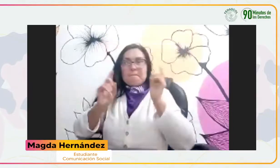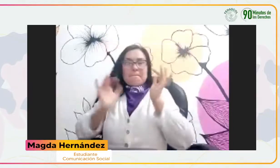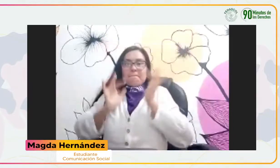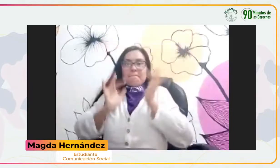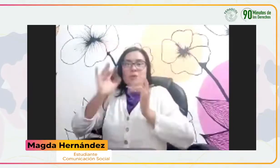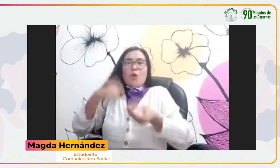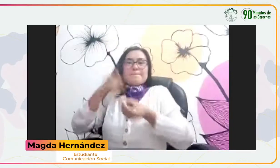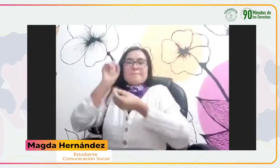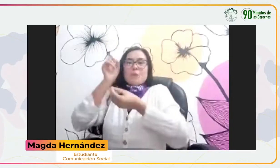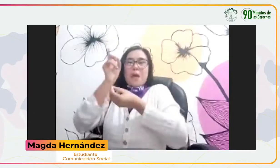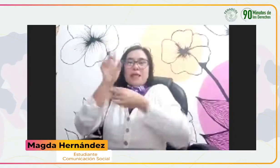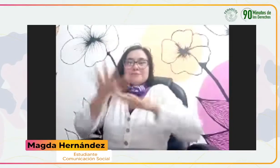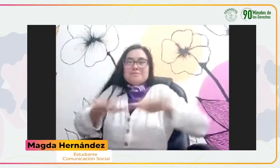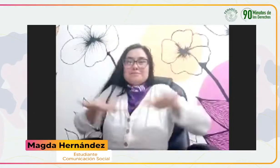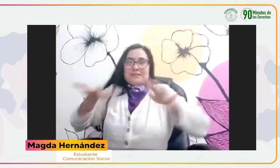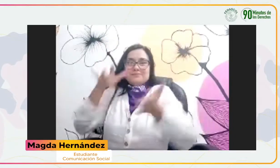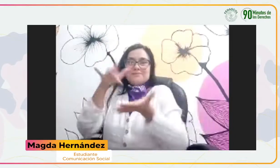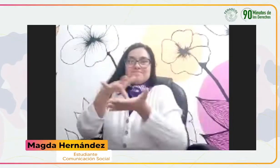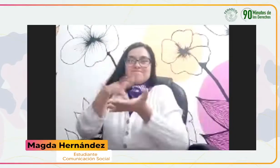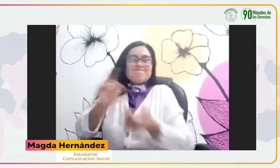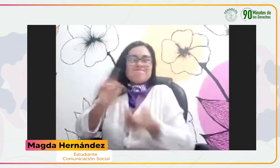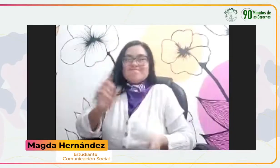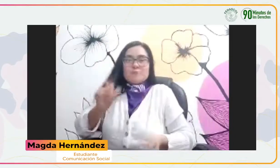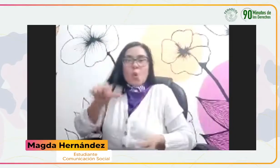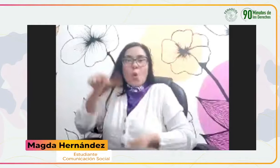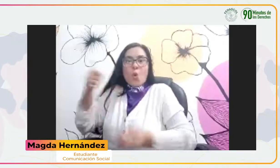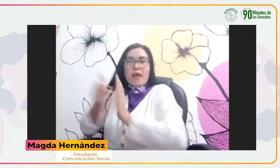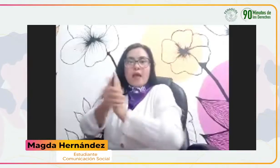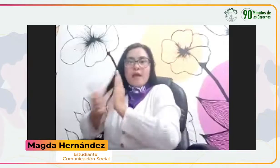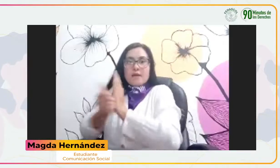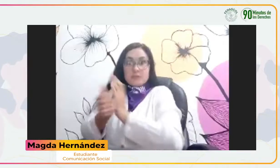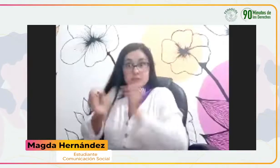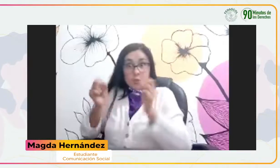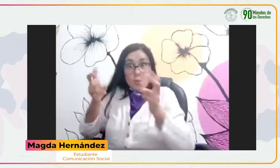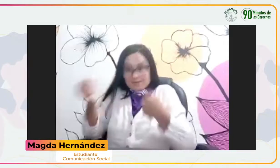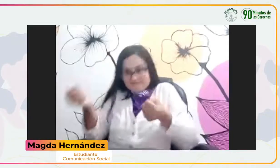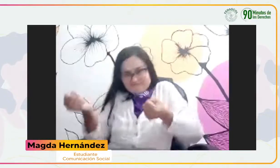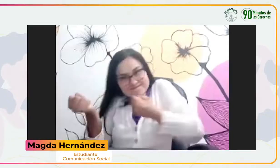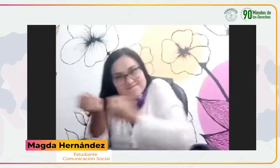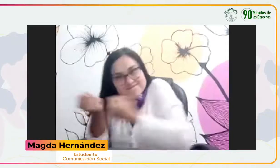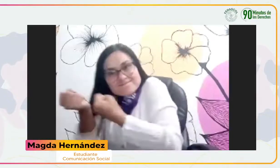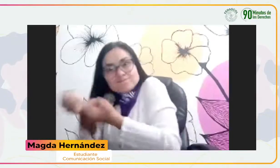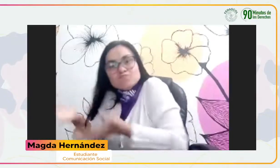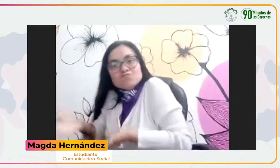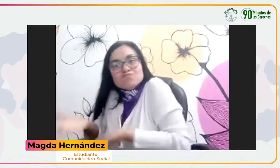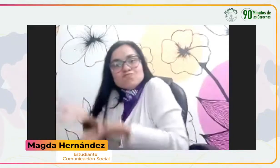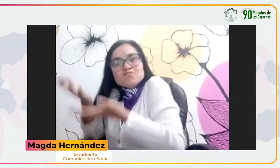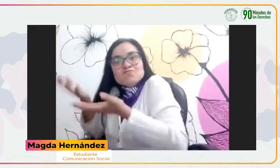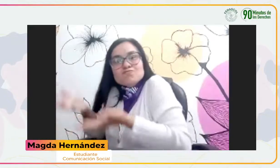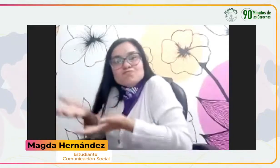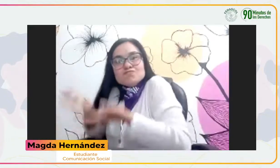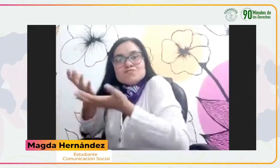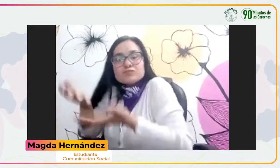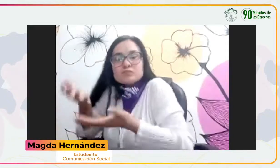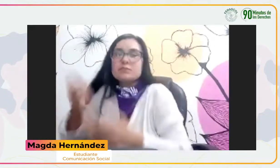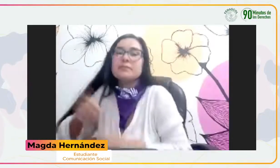deportivas, que realmente no se sienten de pronto como dispuestas para generar este tipo